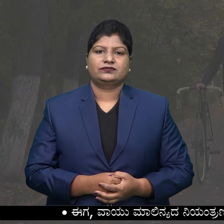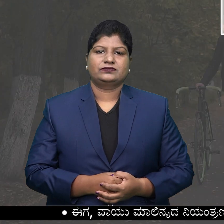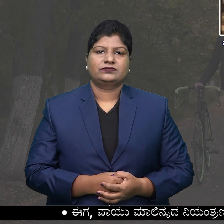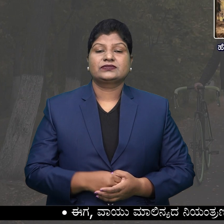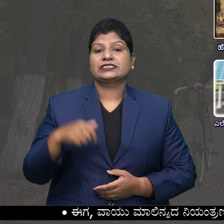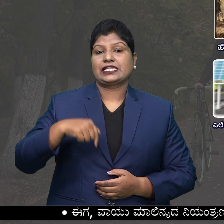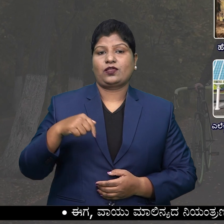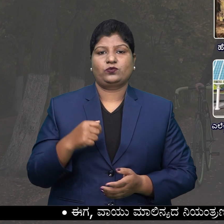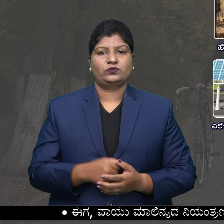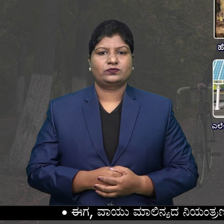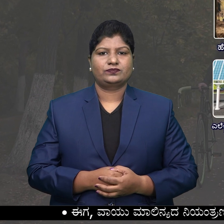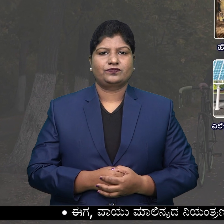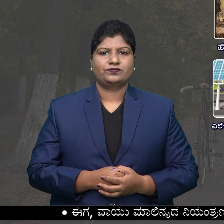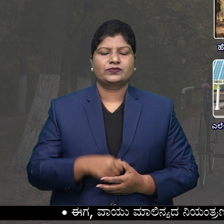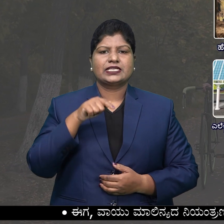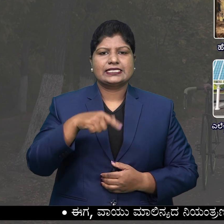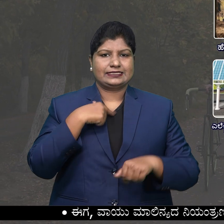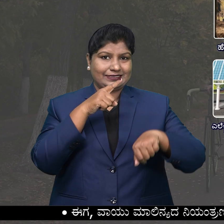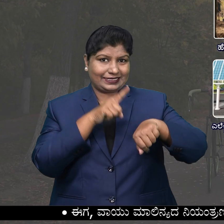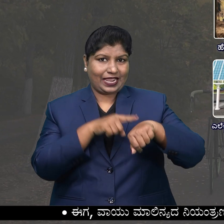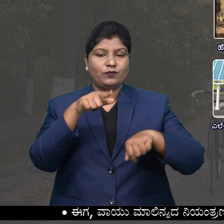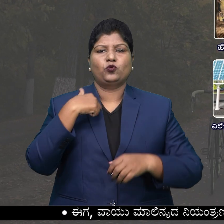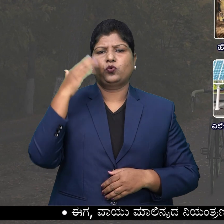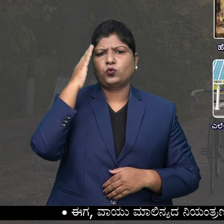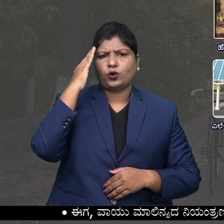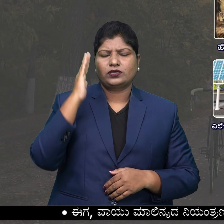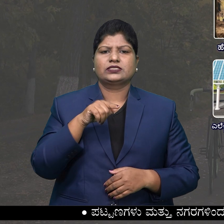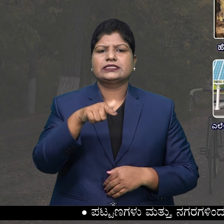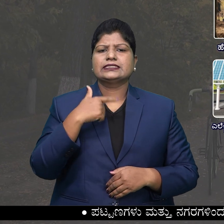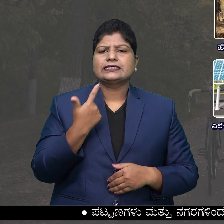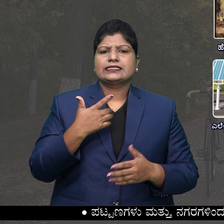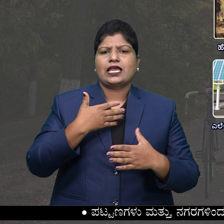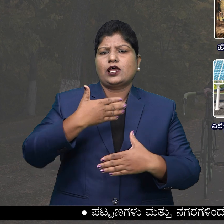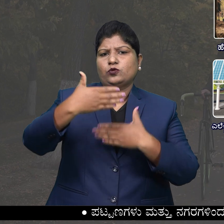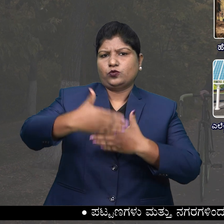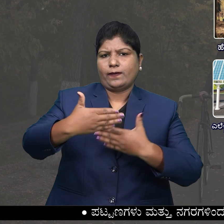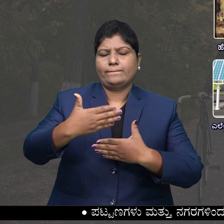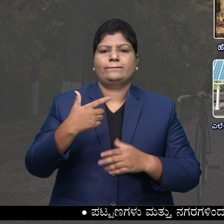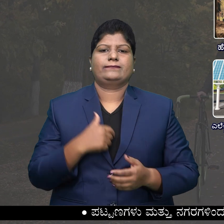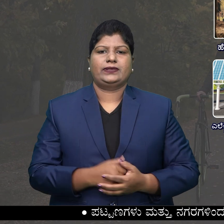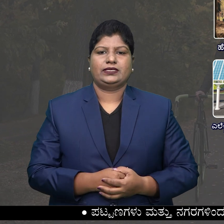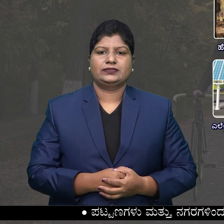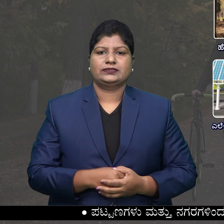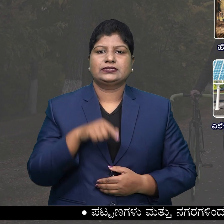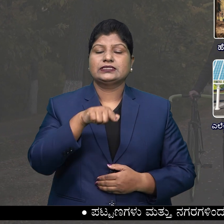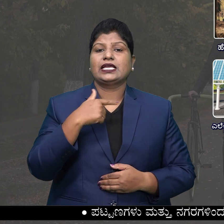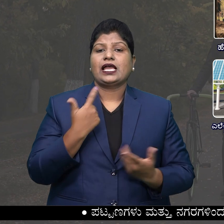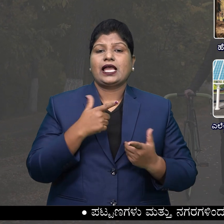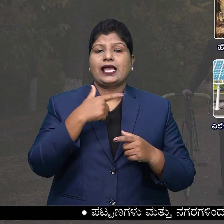ಈಗ ವಾಯು ಮಾಲಿನ್ಯದ ನಿಯಂತ್ರಣ ಕ್ರಮಗಳನ್ನ ತಿಳಿದುಕೊಳ್ಳುವ ಸಮಯ ಬಂದಿದೆ. ಪಟ್ಟಣಗಳು ಮತ್ತು ನಗರಗಳಿಂದ ದೂರದಲ್ಲಿ ಸ್ಥಾಪಿಸಲಾಗುವ